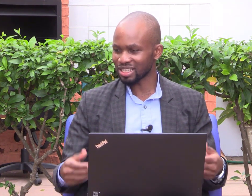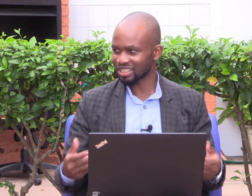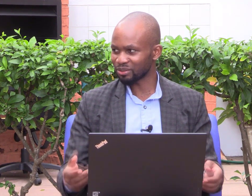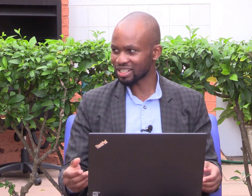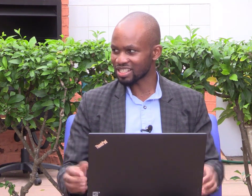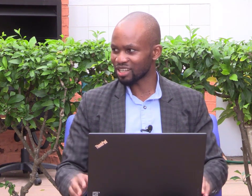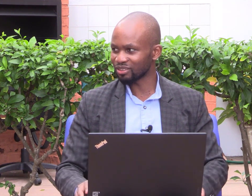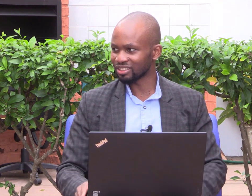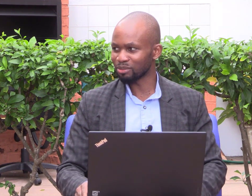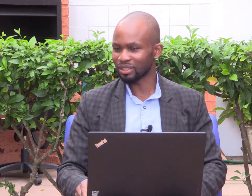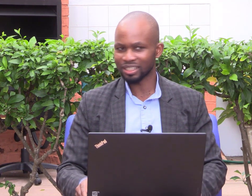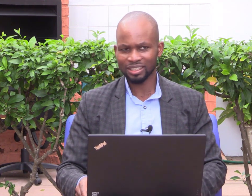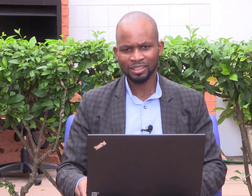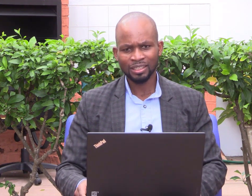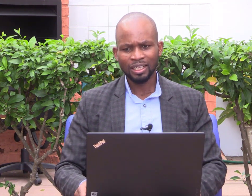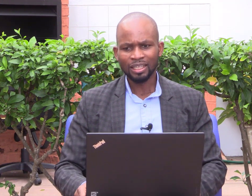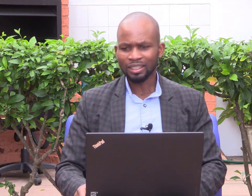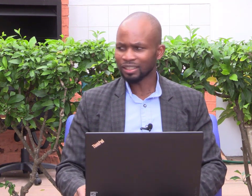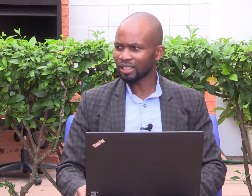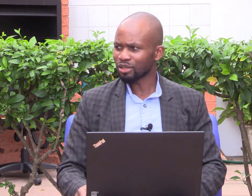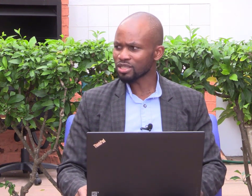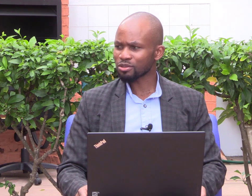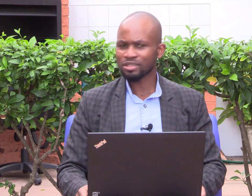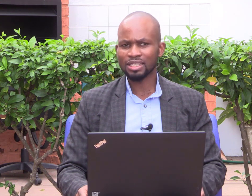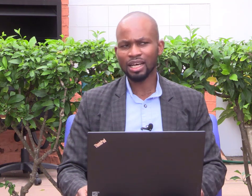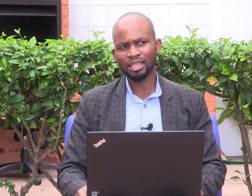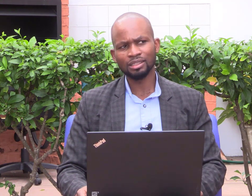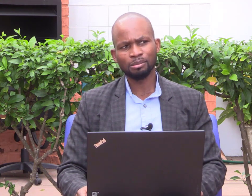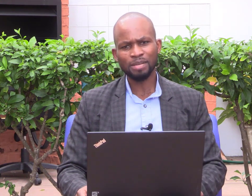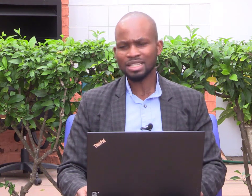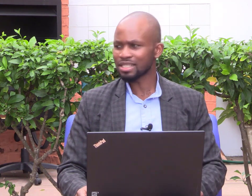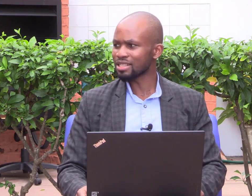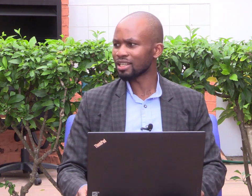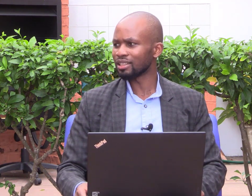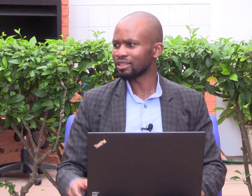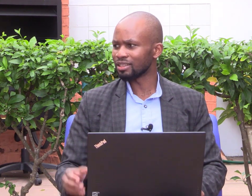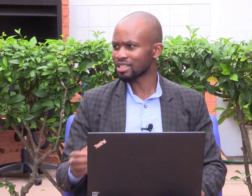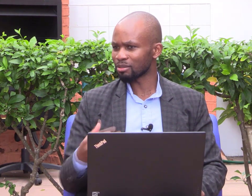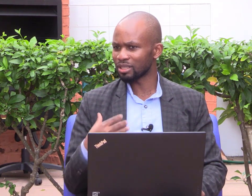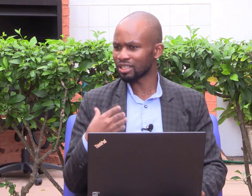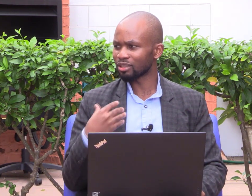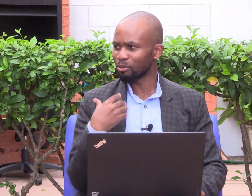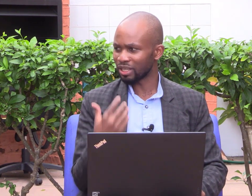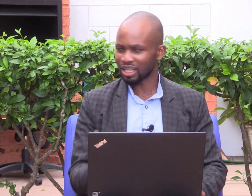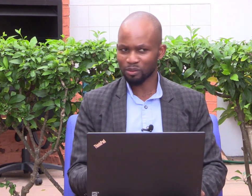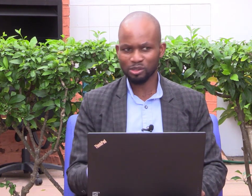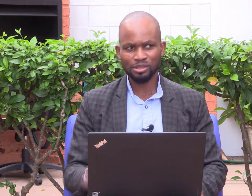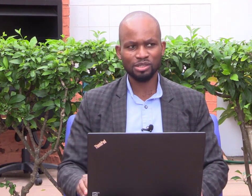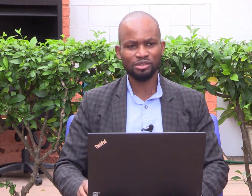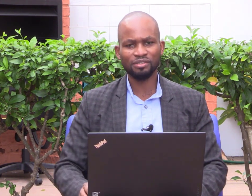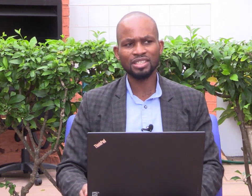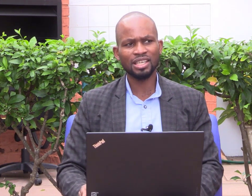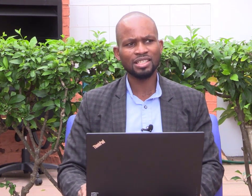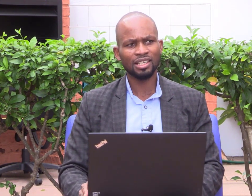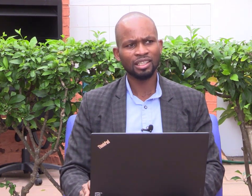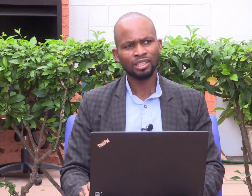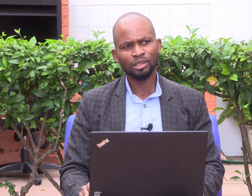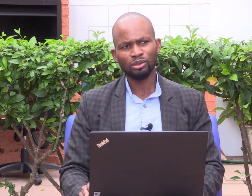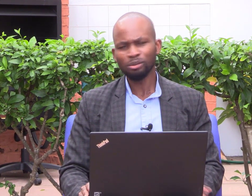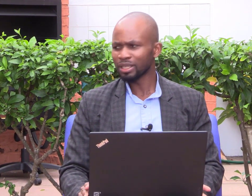na educação da mulher. E a nossa sociedade precisa de saber comunicar com as pessoas com deficiência,